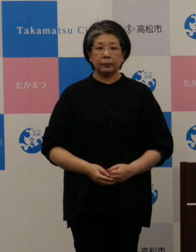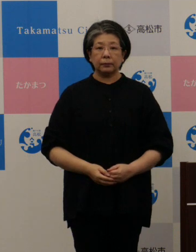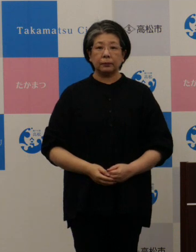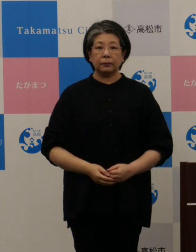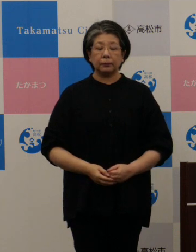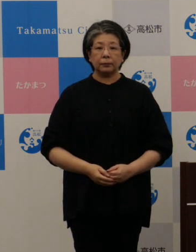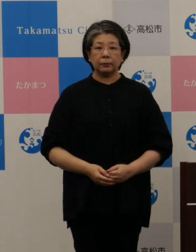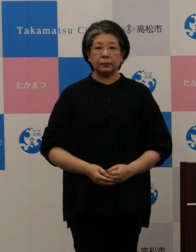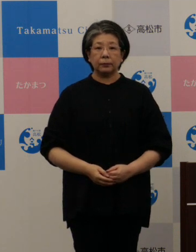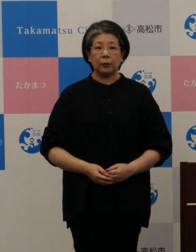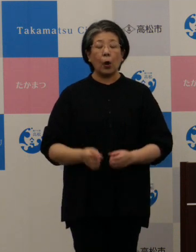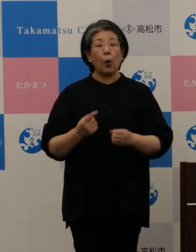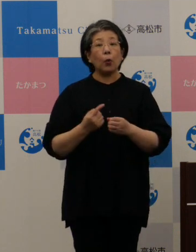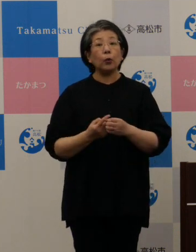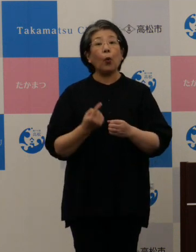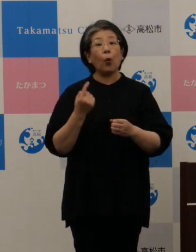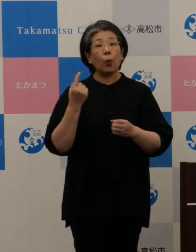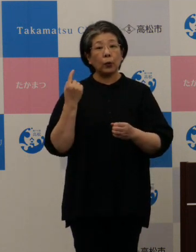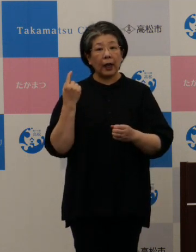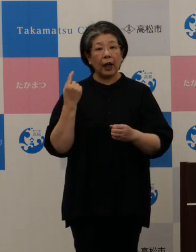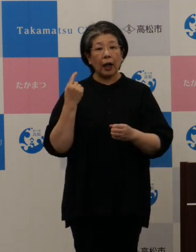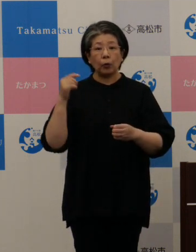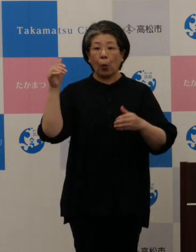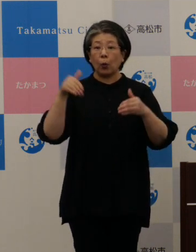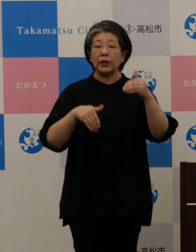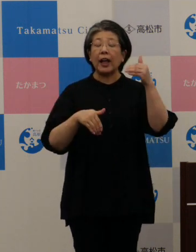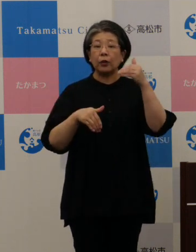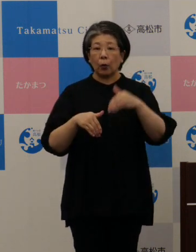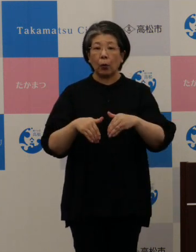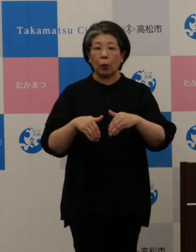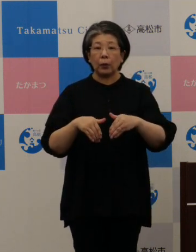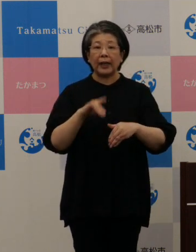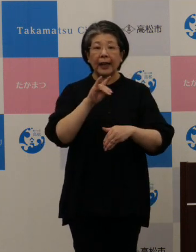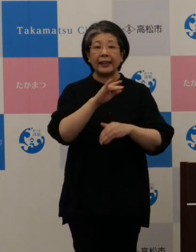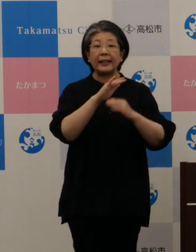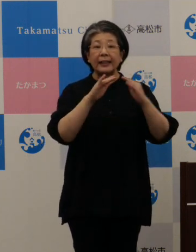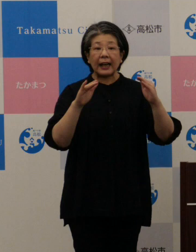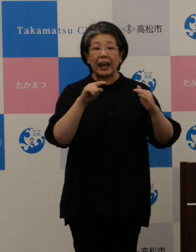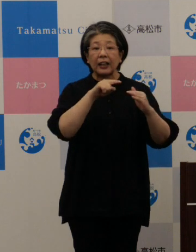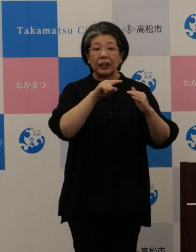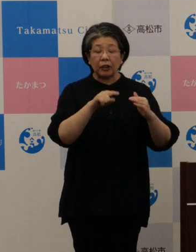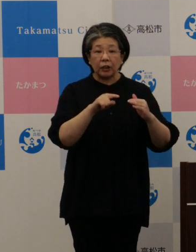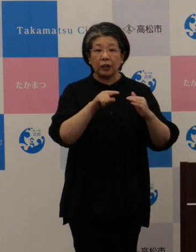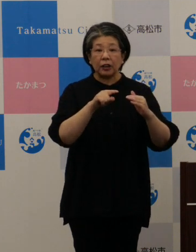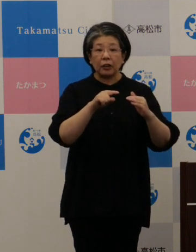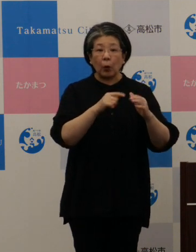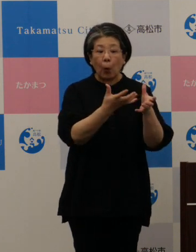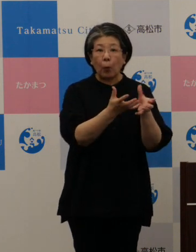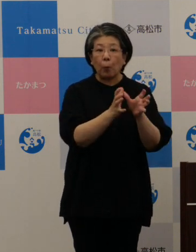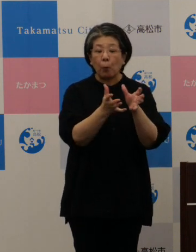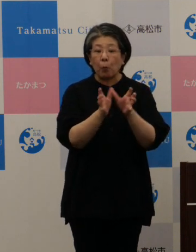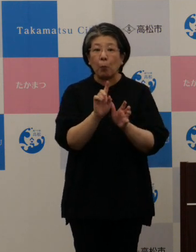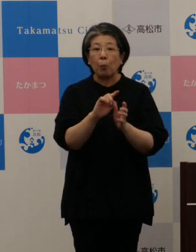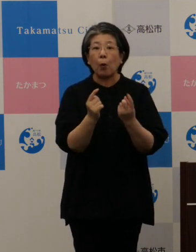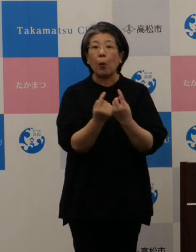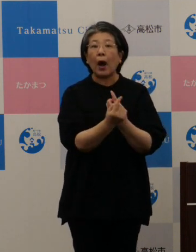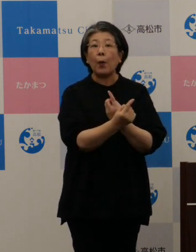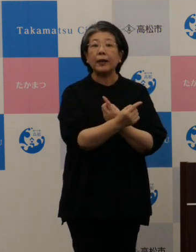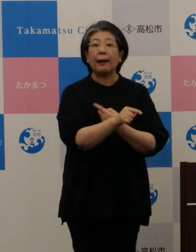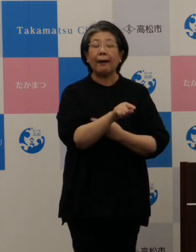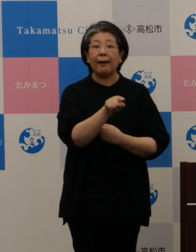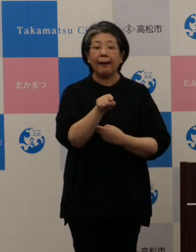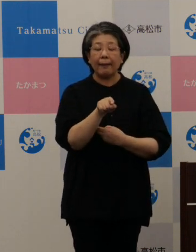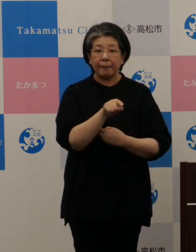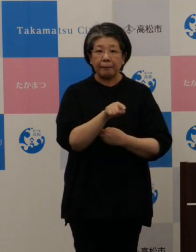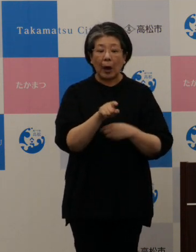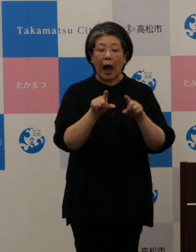しい 昨年の選挙によりまして議会の会派構成も変わりまた今だ変わろうとしておりますけれども、特